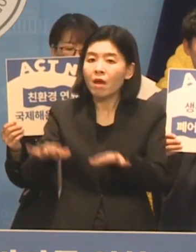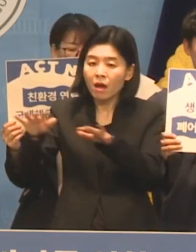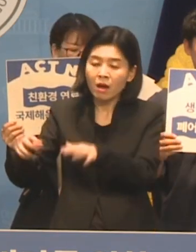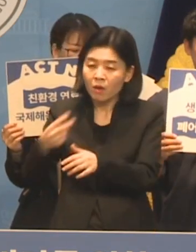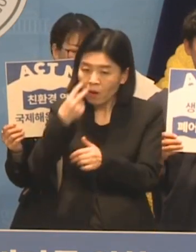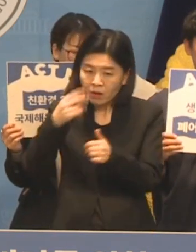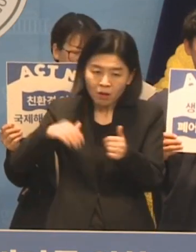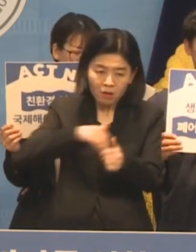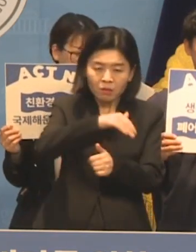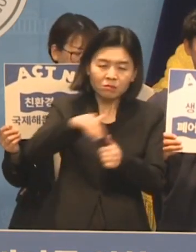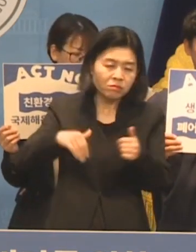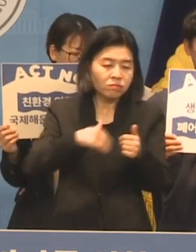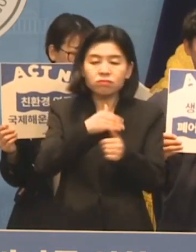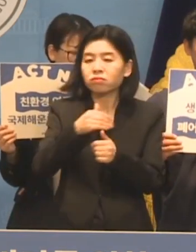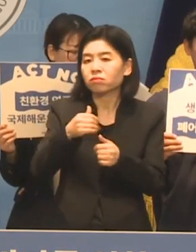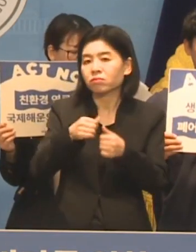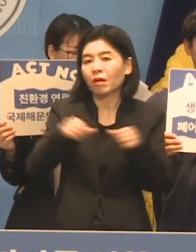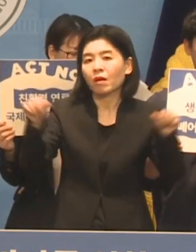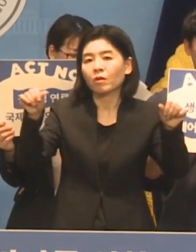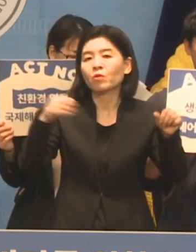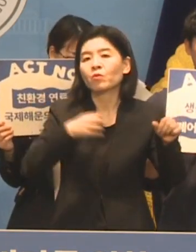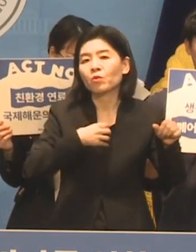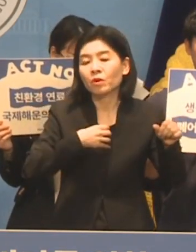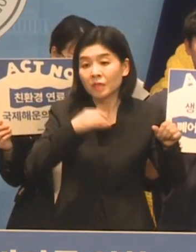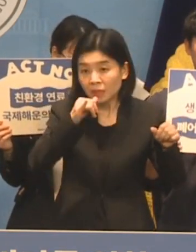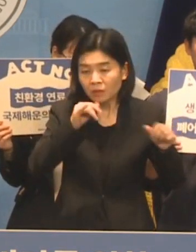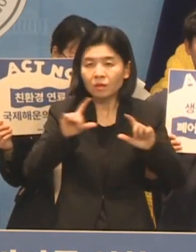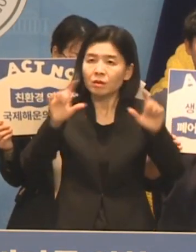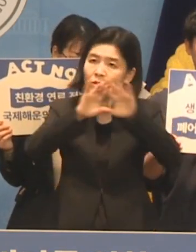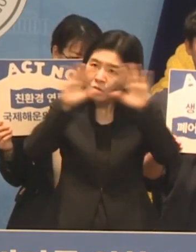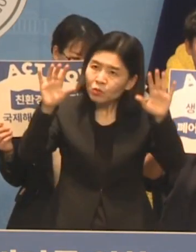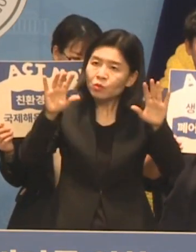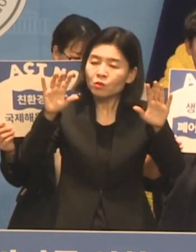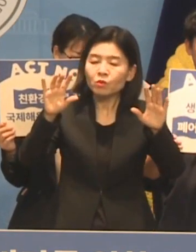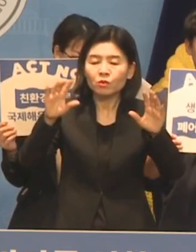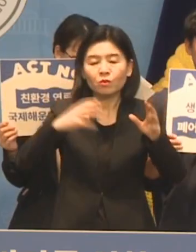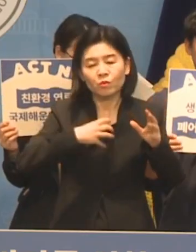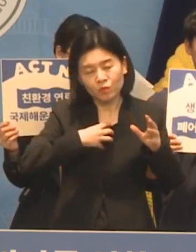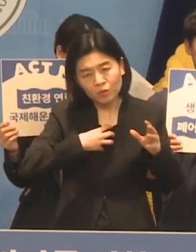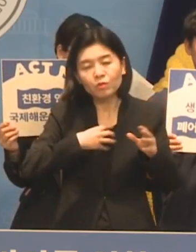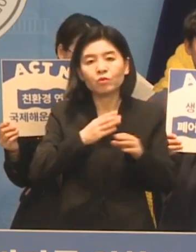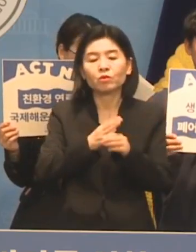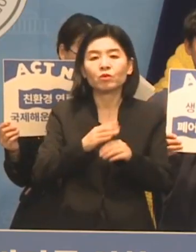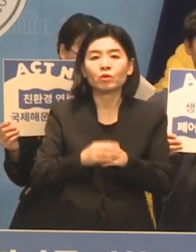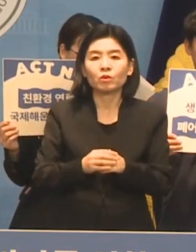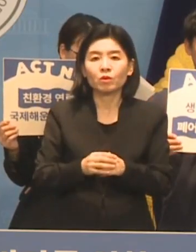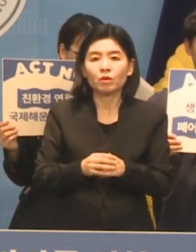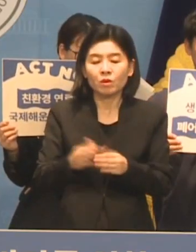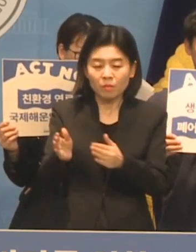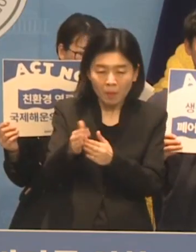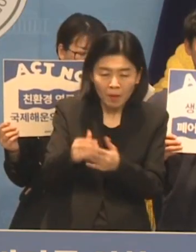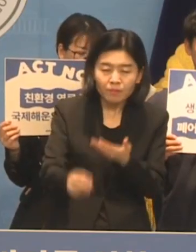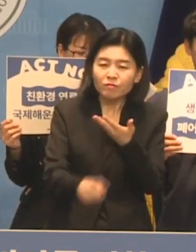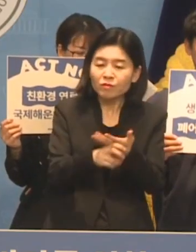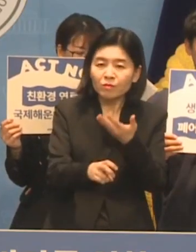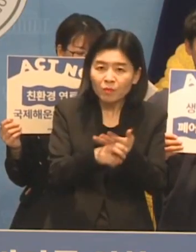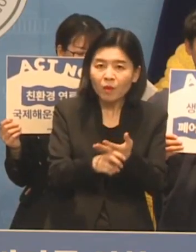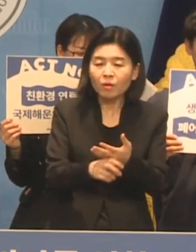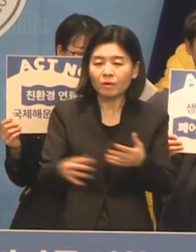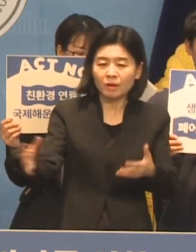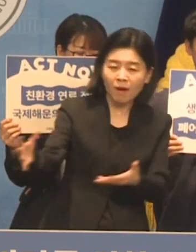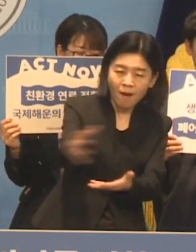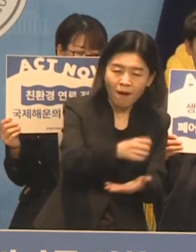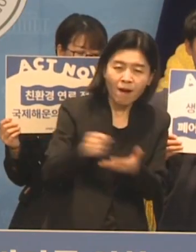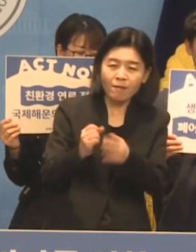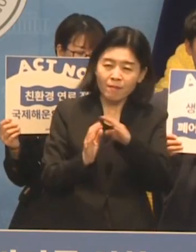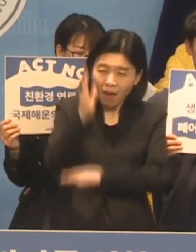크게 훼손되고 있으며 기후 위기는 이 위협을 심화하고 있습니다. 불법 조업과 남획, 혼획을